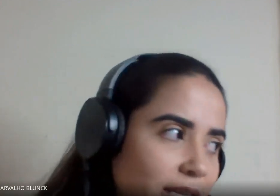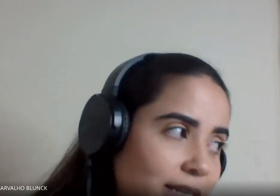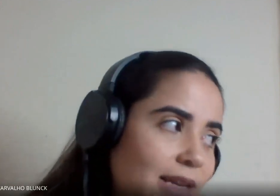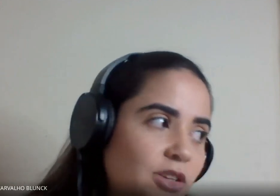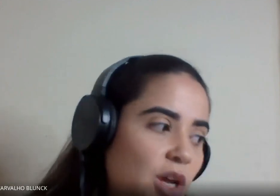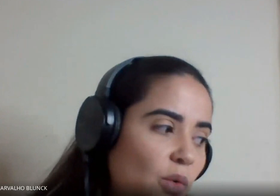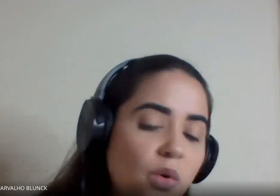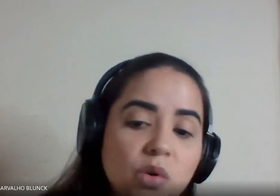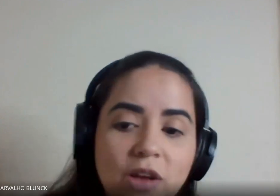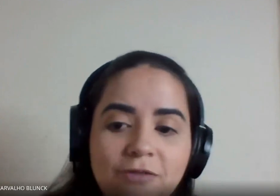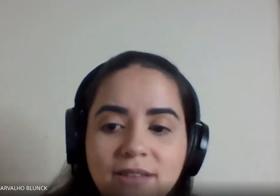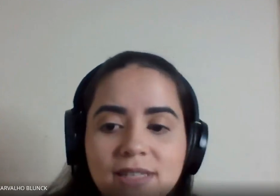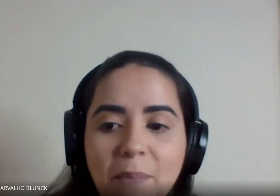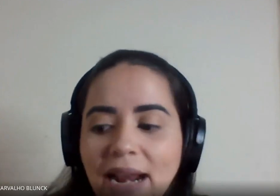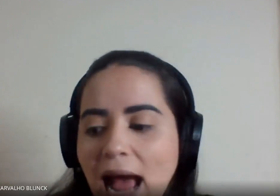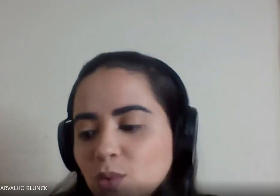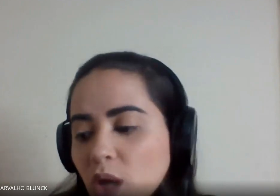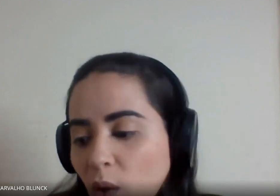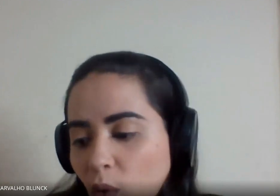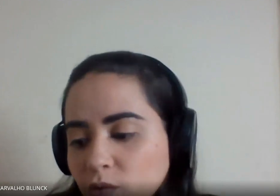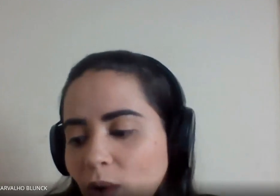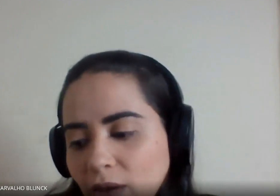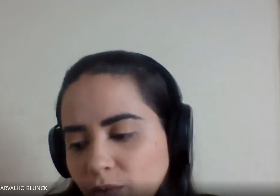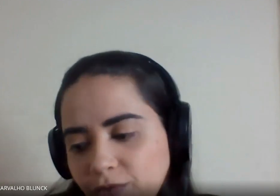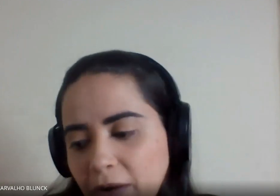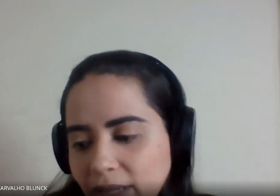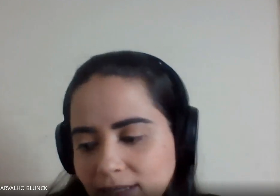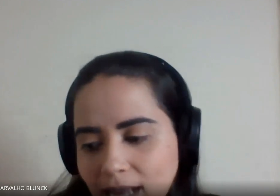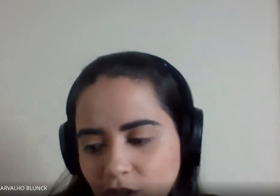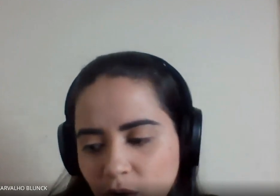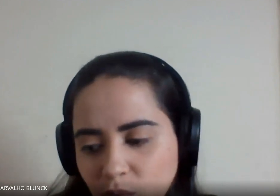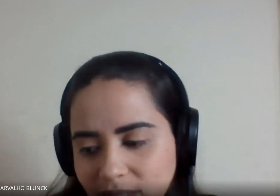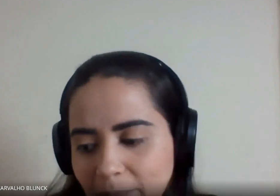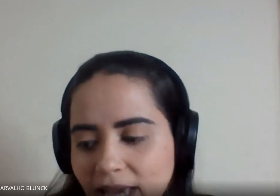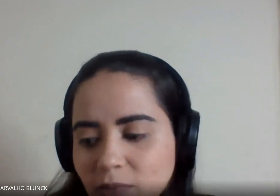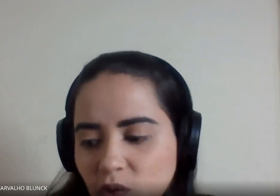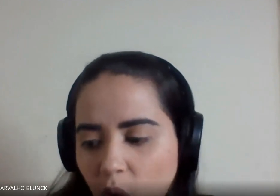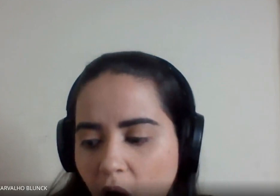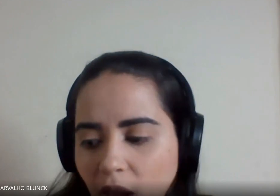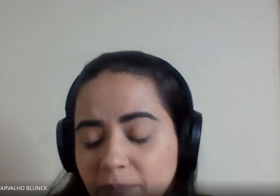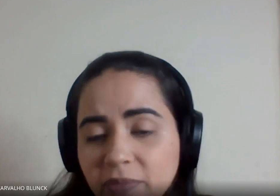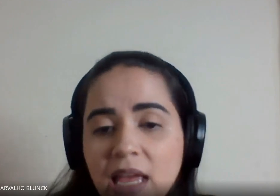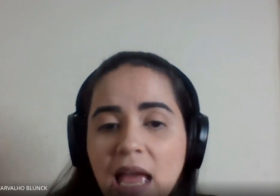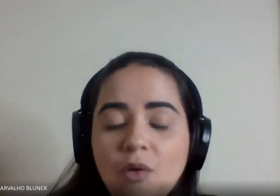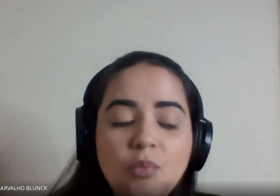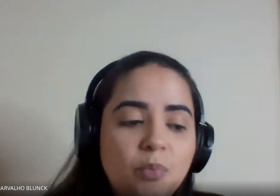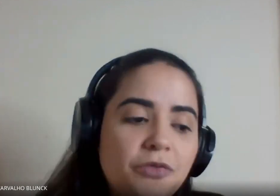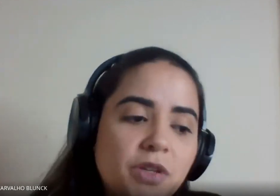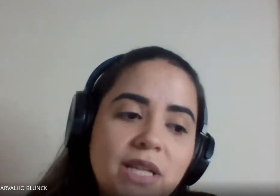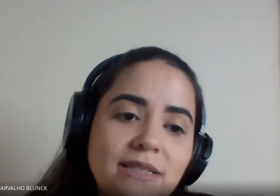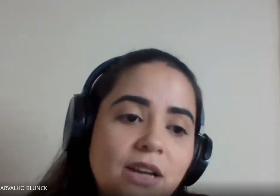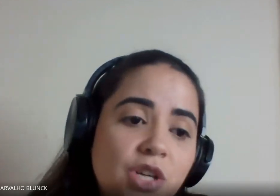matrícula da sala de recurso é feita separado. Quando o aluno frequenta a sala de recurso da mesma escola,